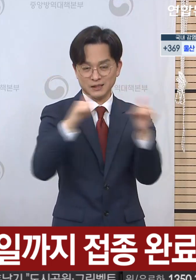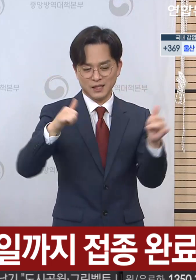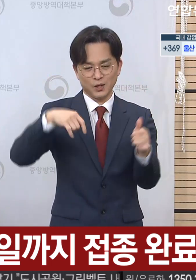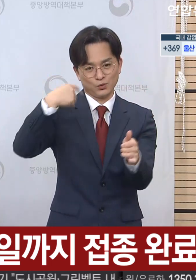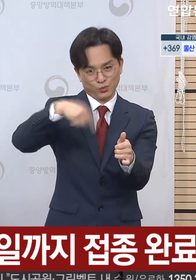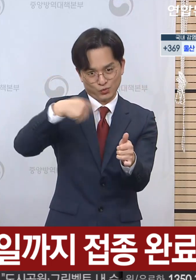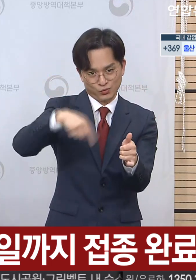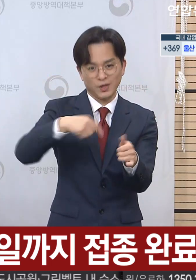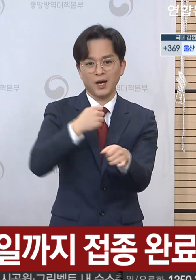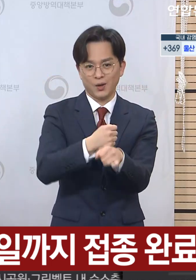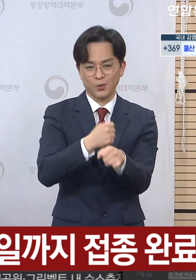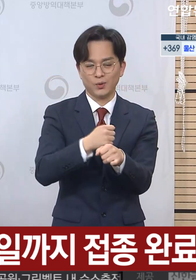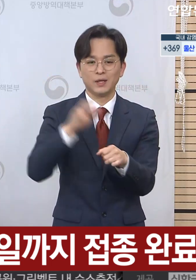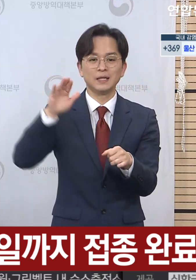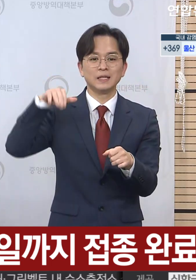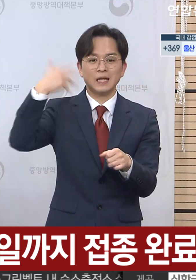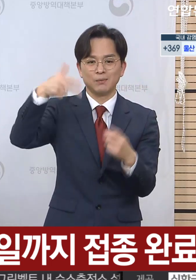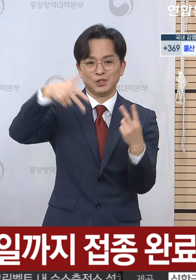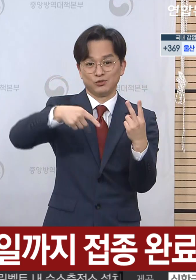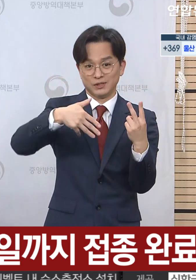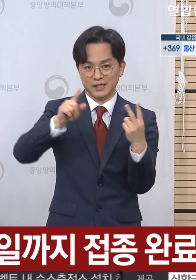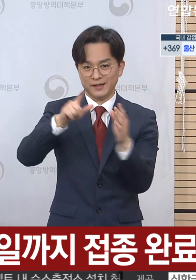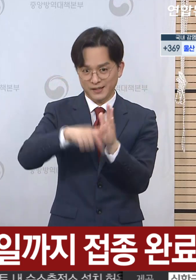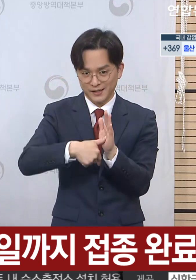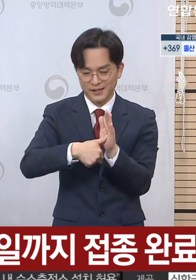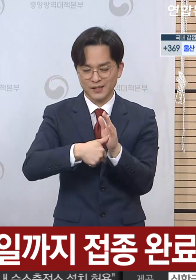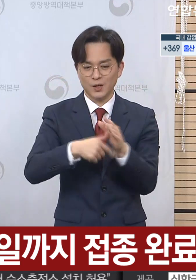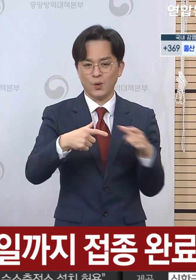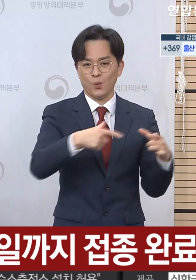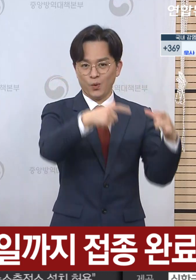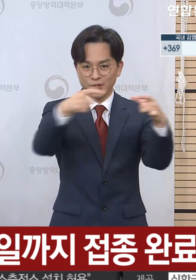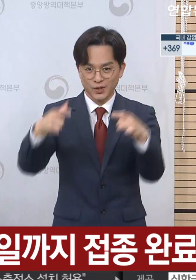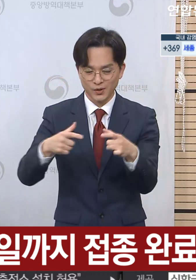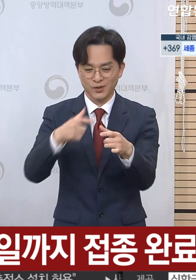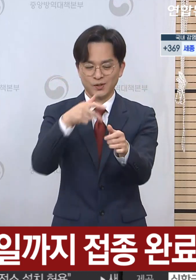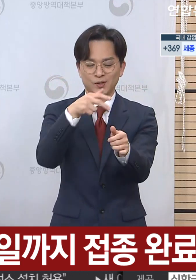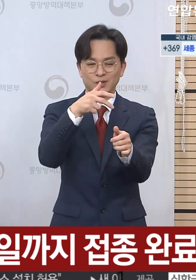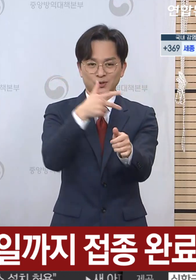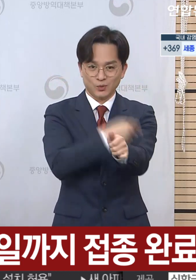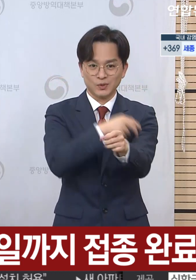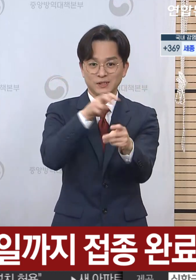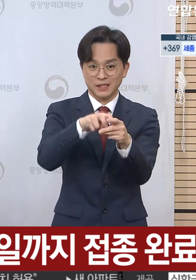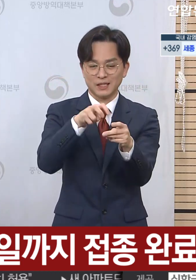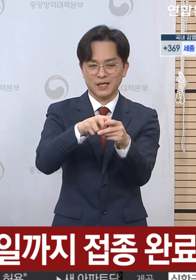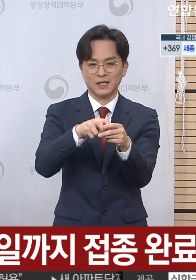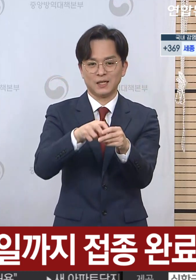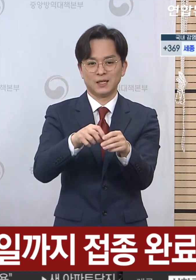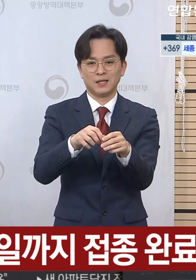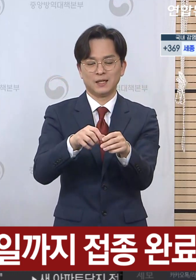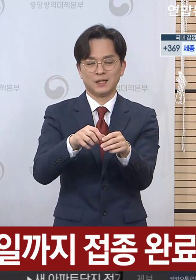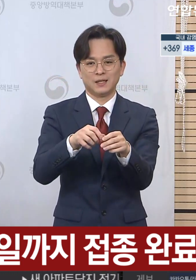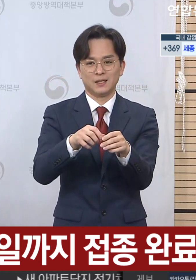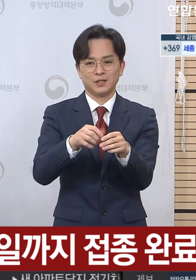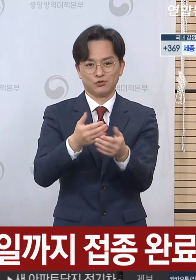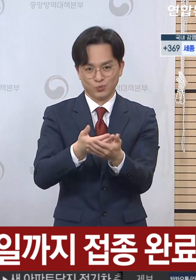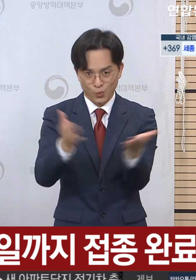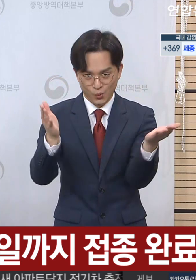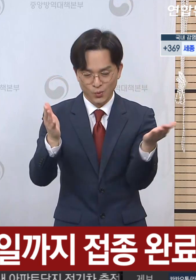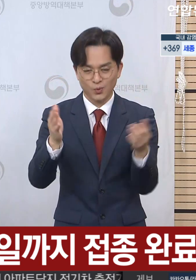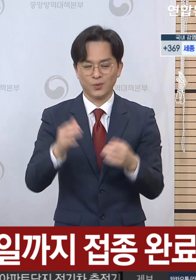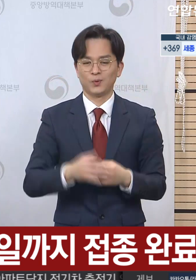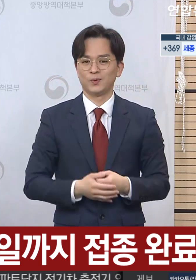됩니다. 2주차에는 권역예방접종센터로 확대 접종 시행되며 해당 권역 내 자체